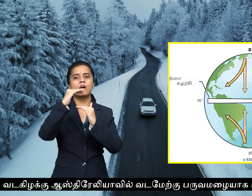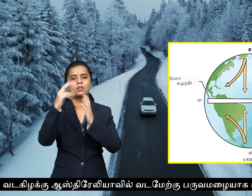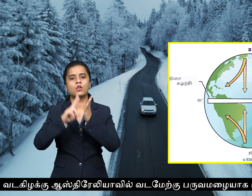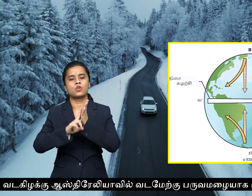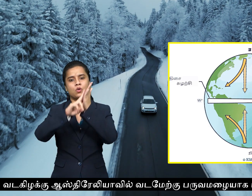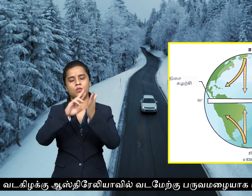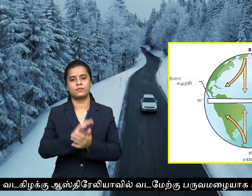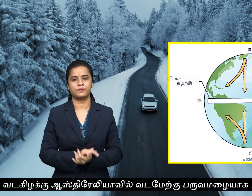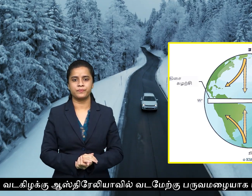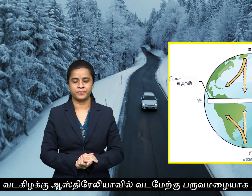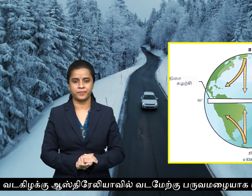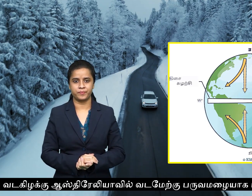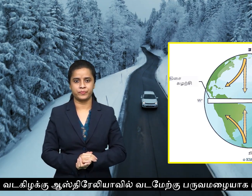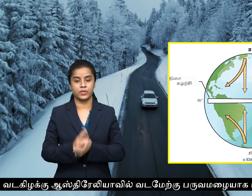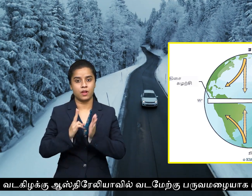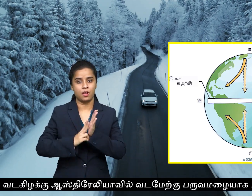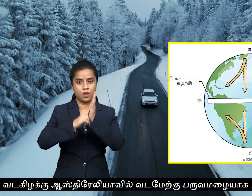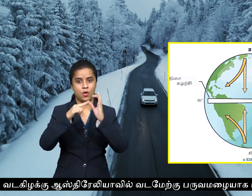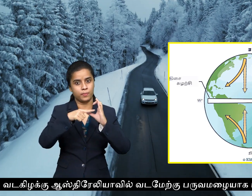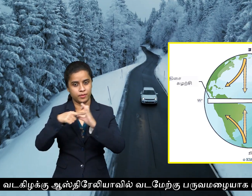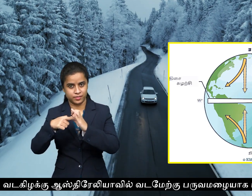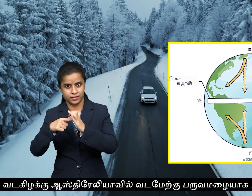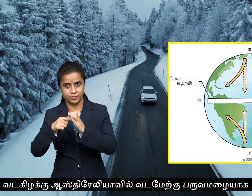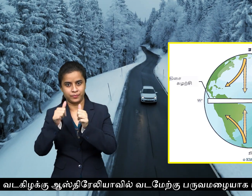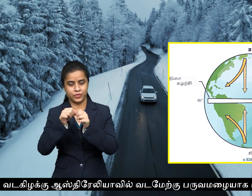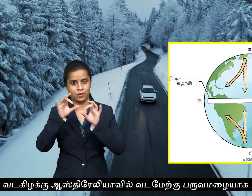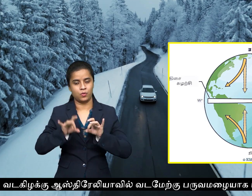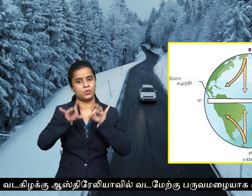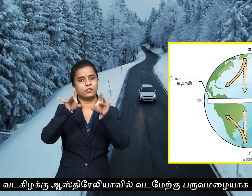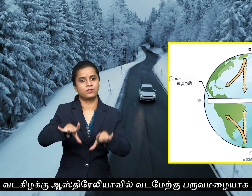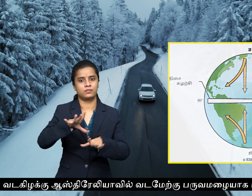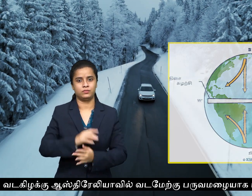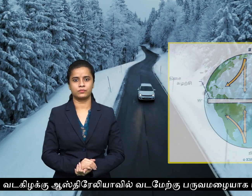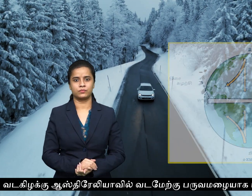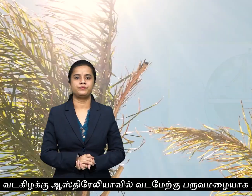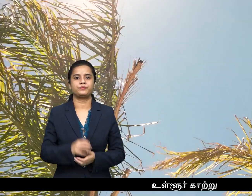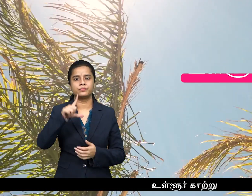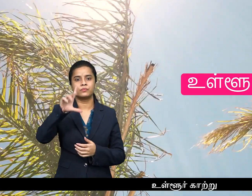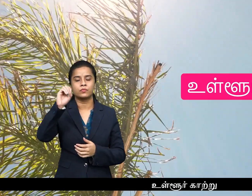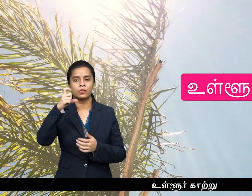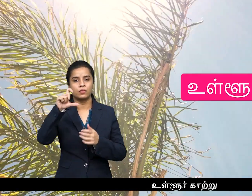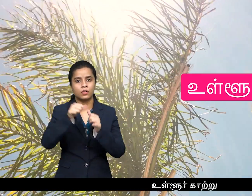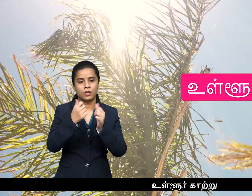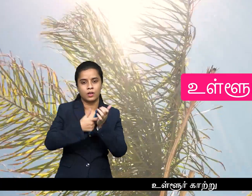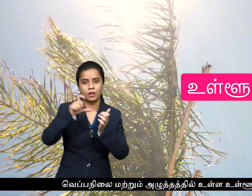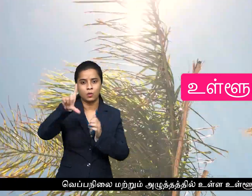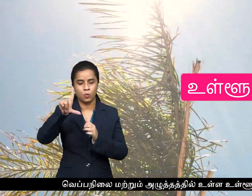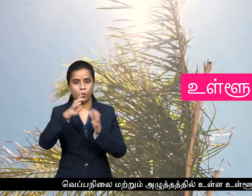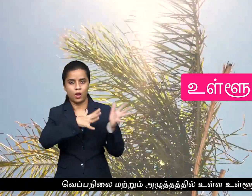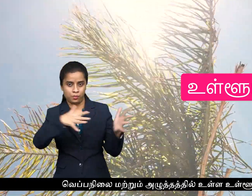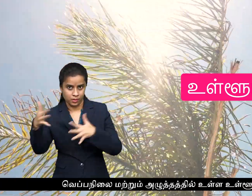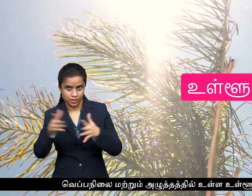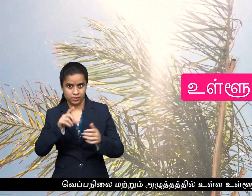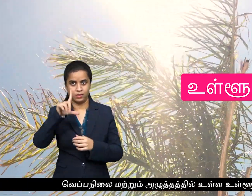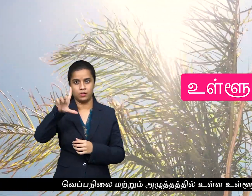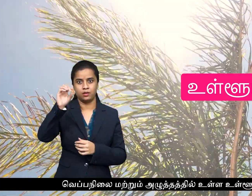வடகிழக்கு ஆஸ்திரேலியாவில் வடமேற்கு பருவமழையாக மாறுகிறது. உள்ளூர் காற்று